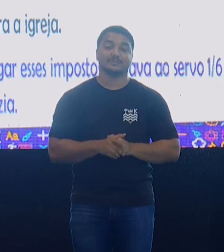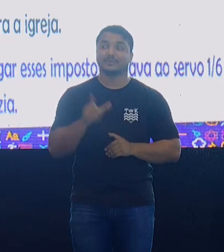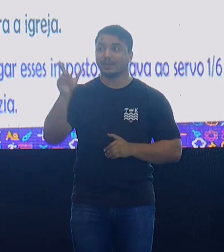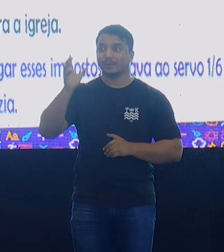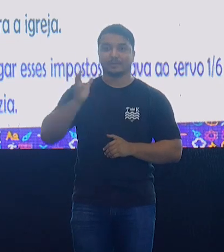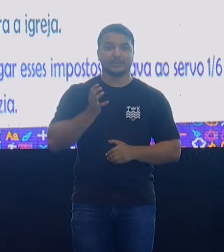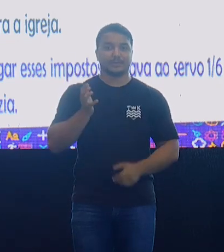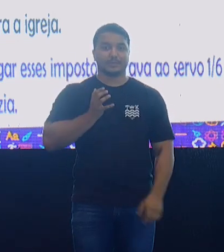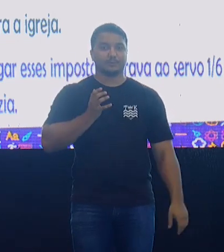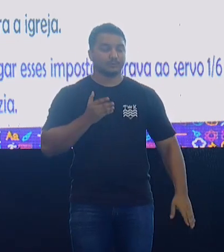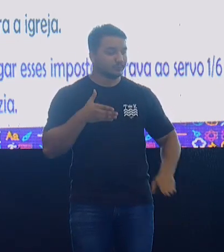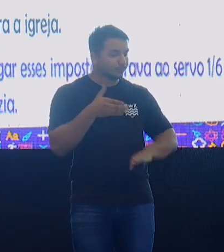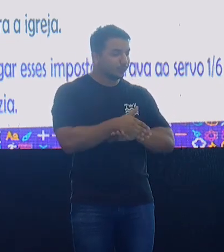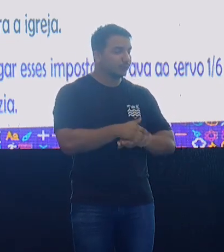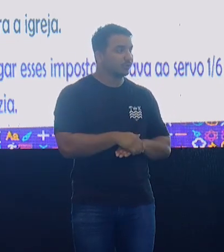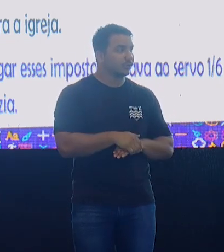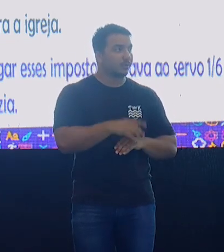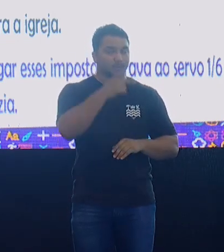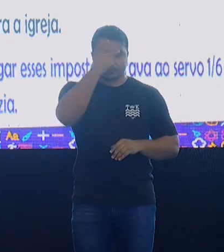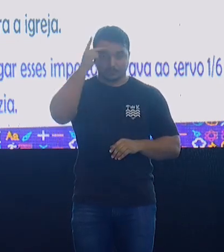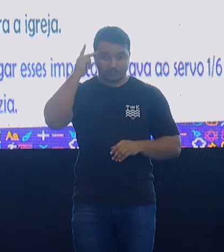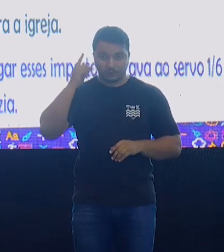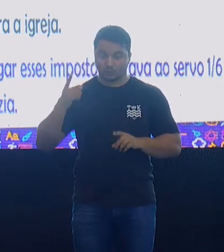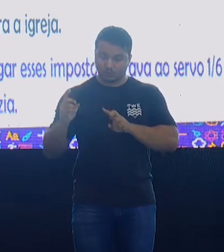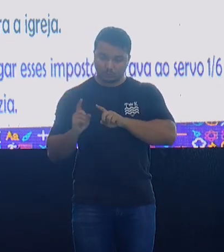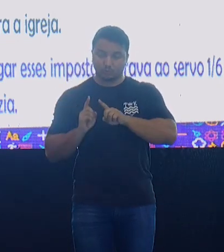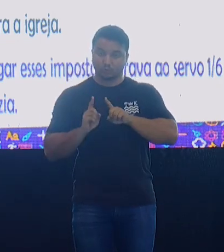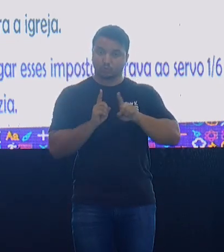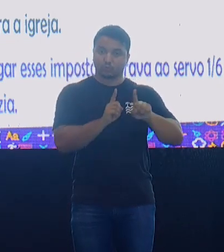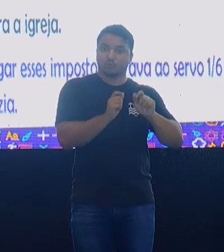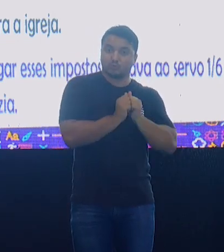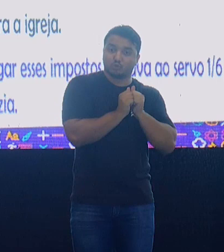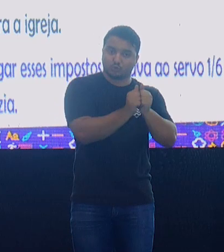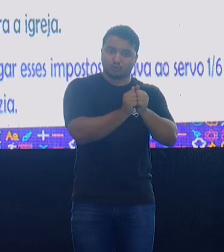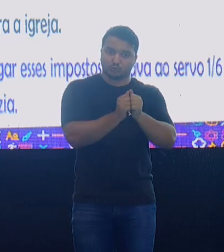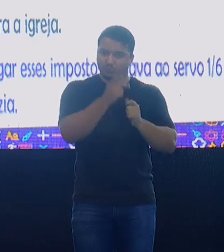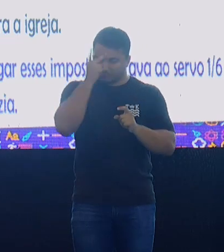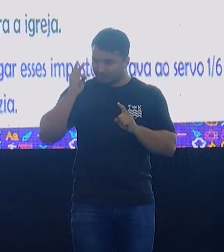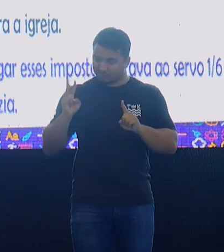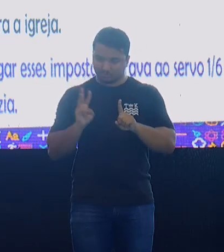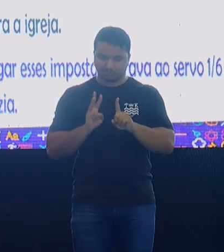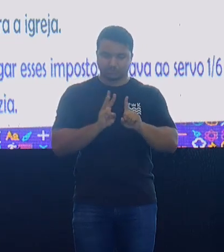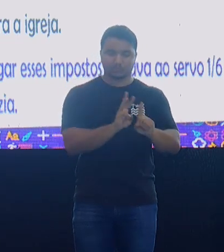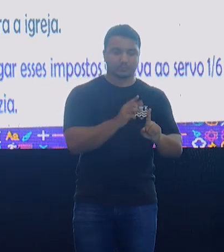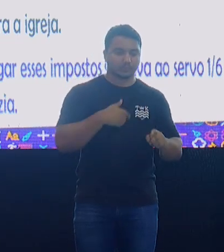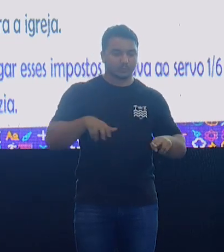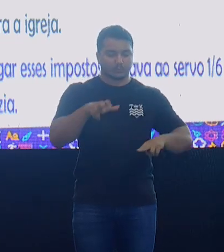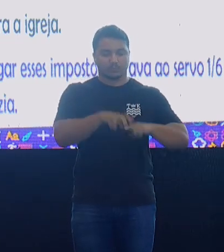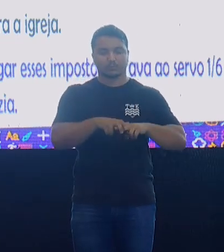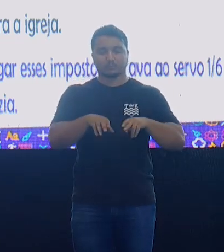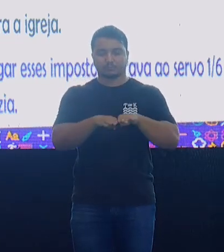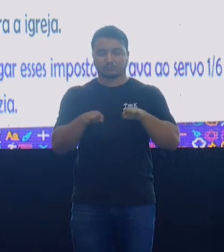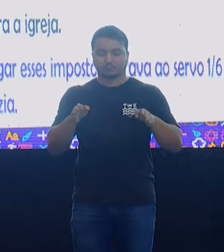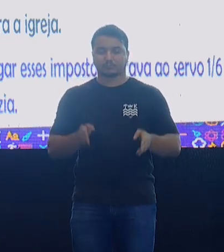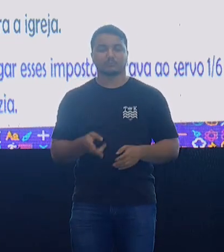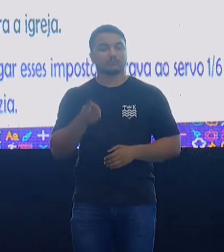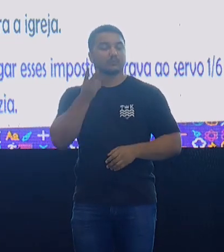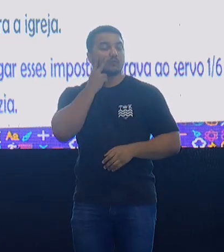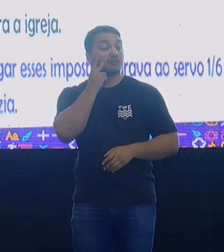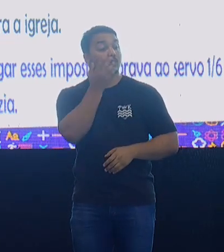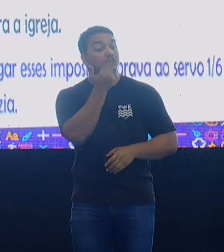O senhor feudal ia lá com 3 ou 4 cavaleiros dele, sentava numa mesa, pedia